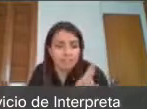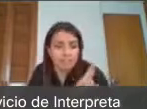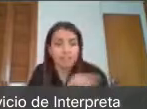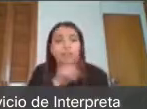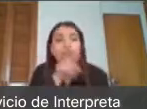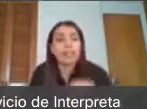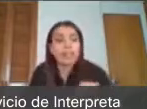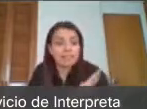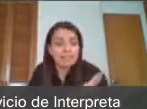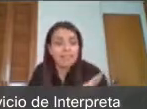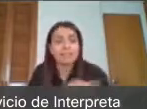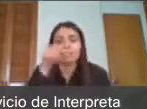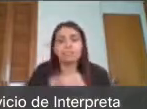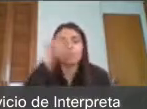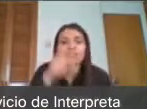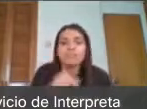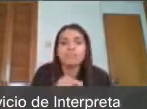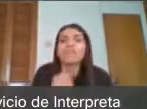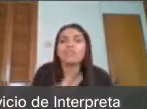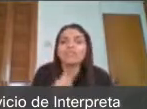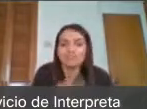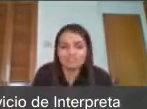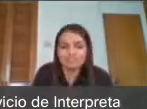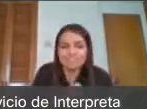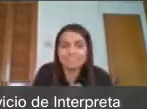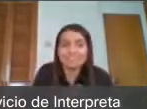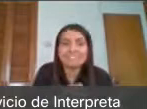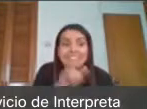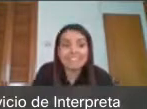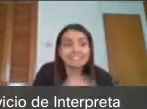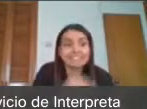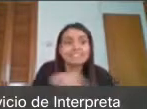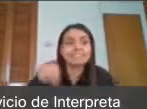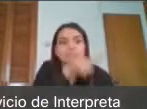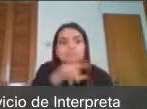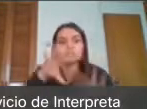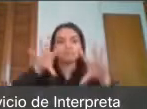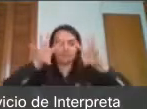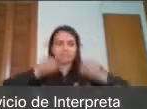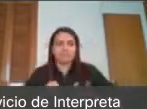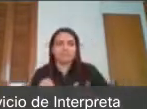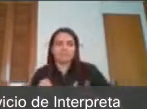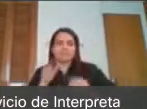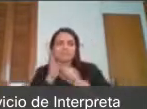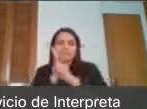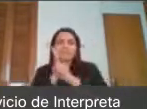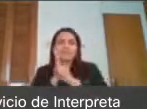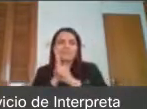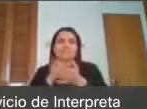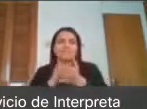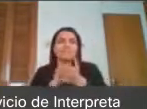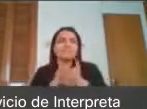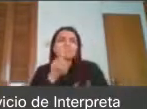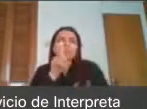altavoz y todas las demás cerramos de todos los demás, nos podemos salir de la reunión, solo nos